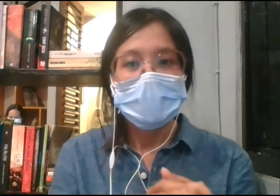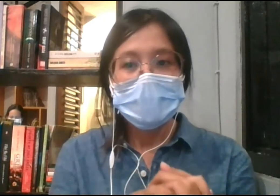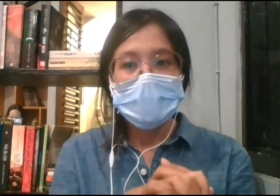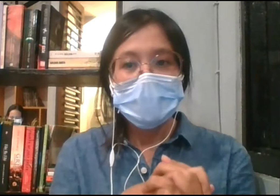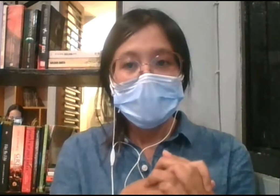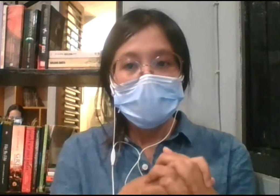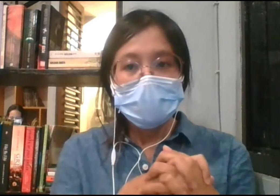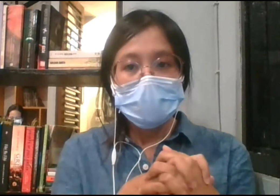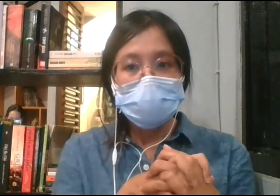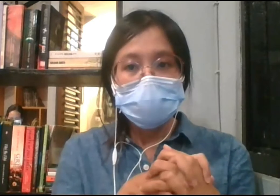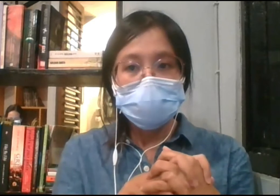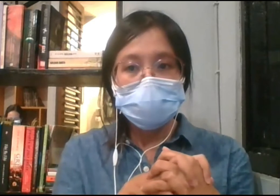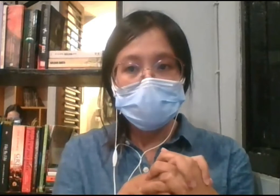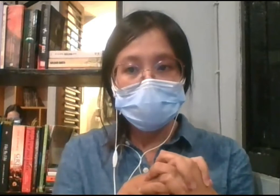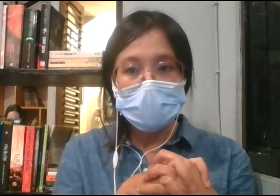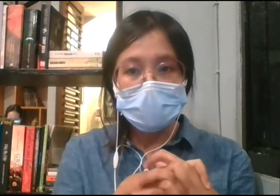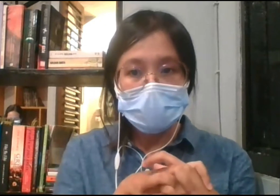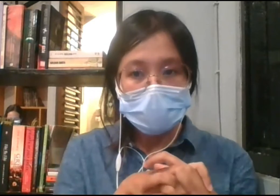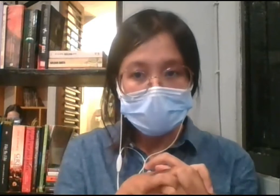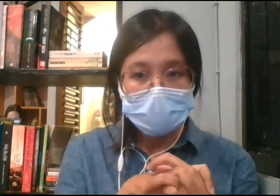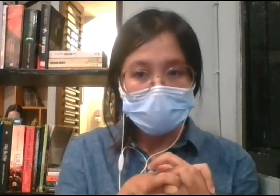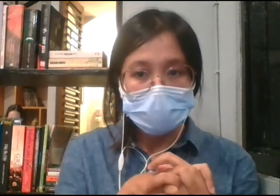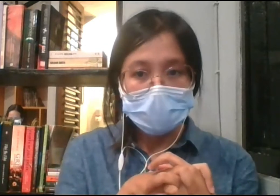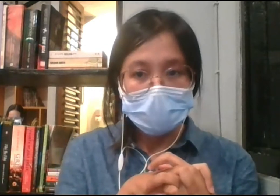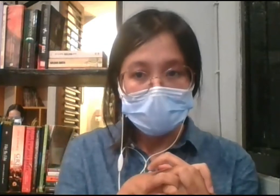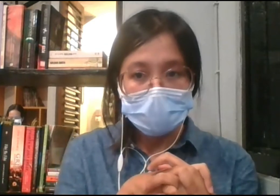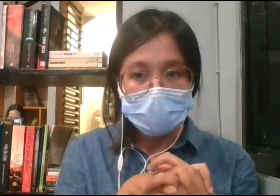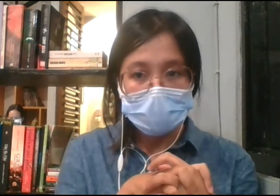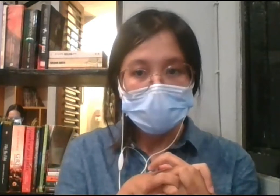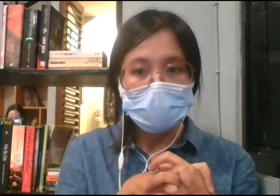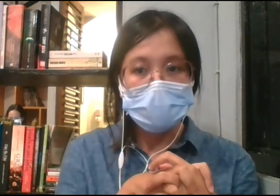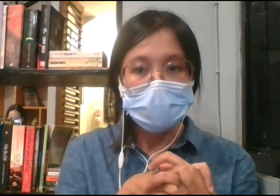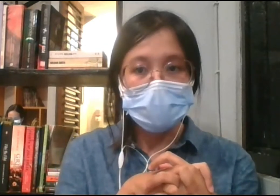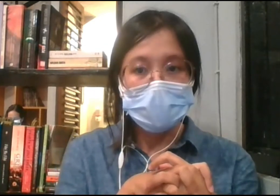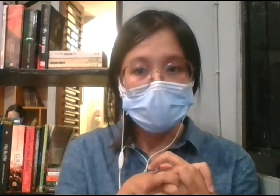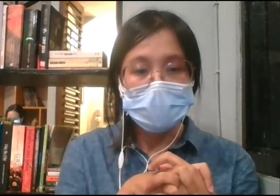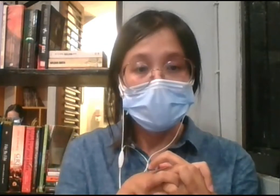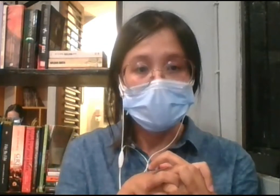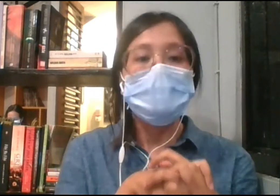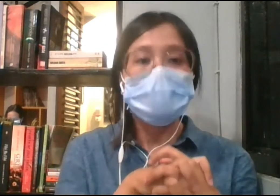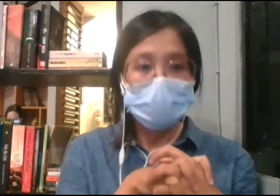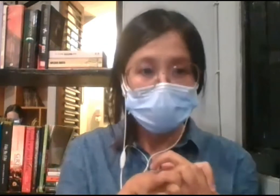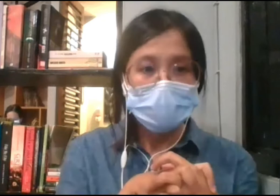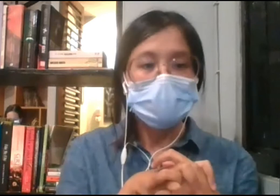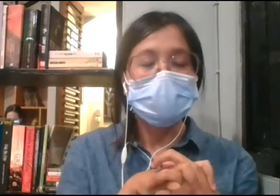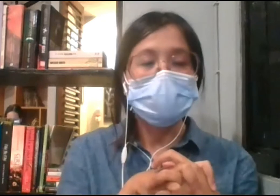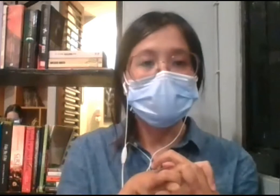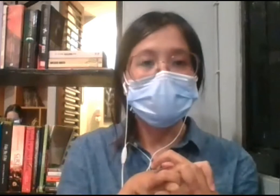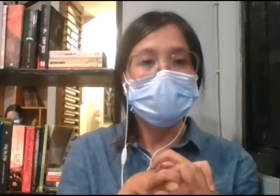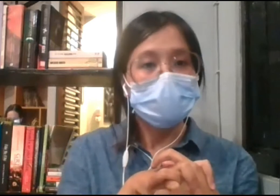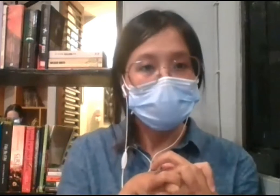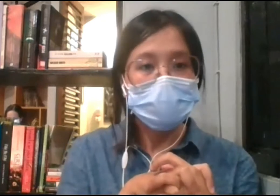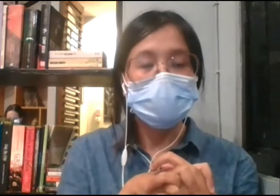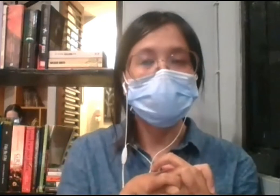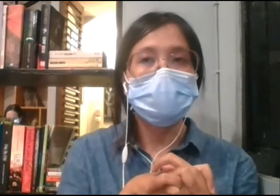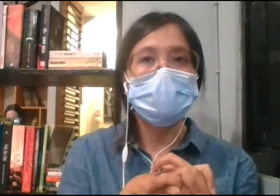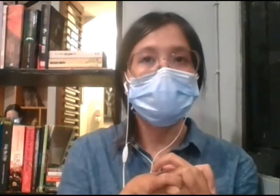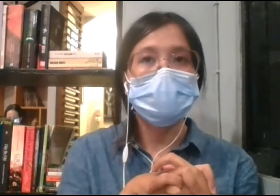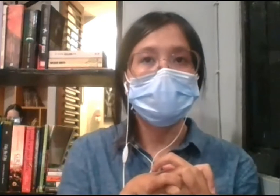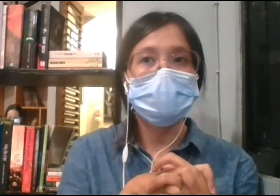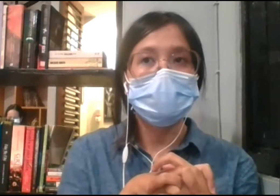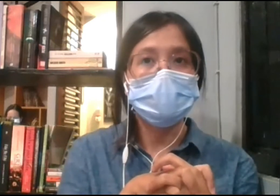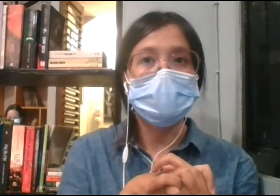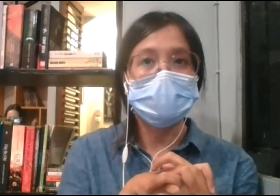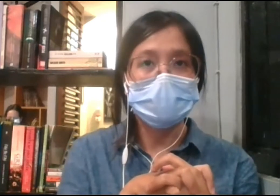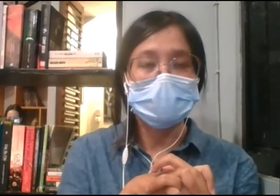ya. Nah, satu lagi melihat sebuah angle agar tidak melebar kemana-mana, fokus. Jadi fokus kalau